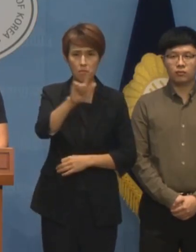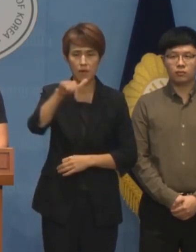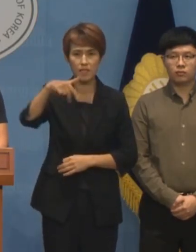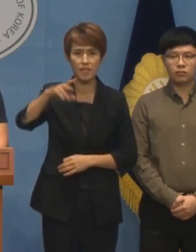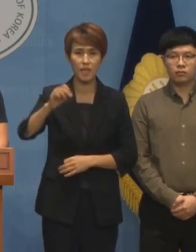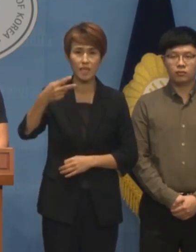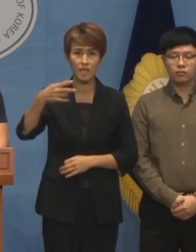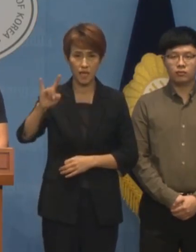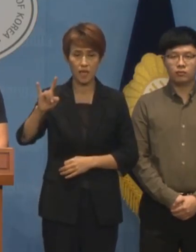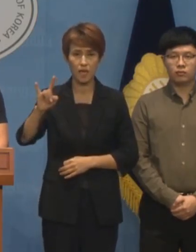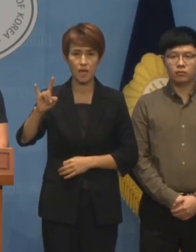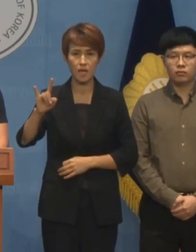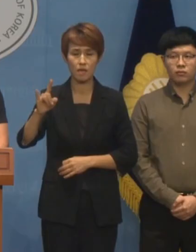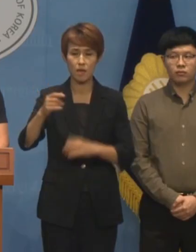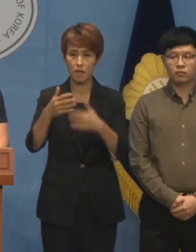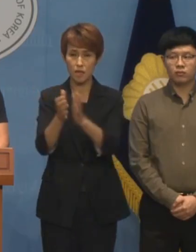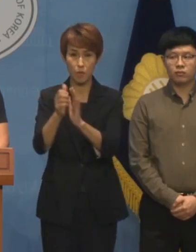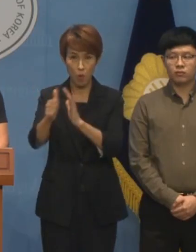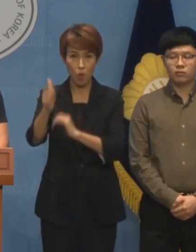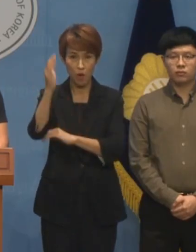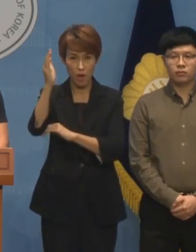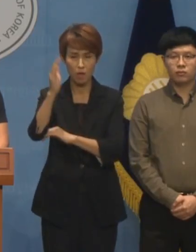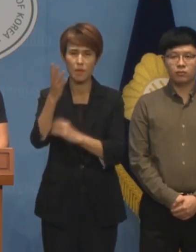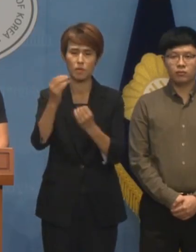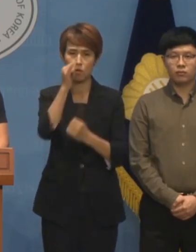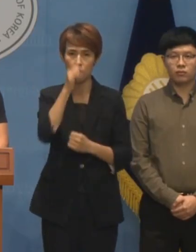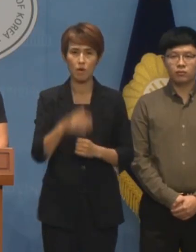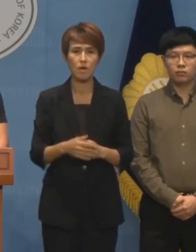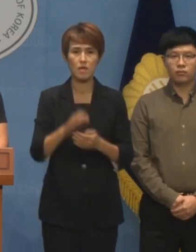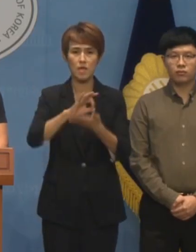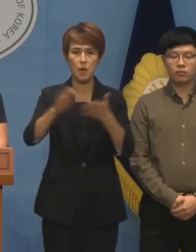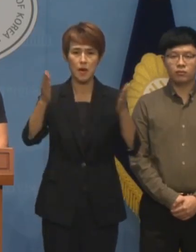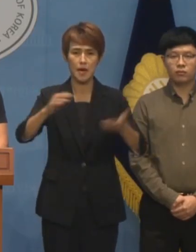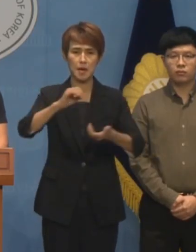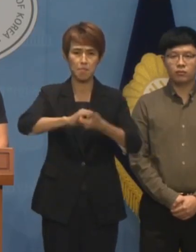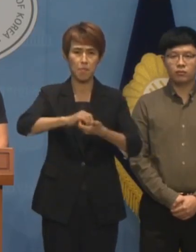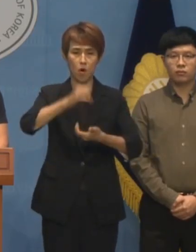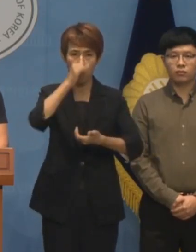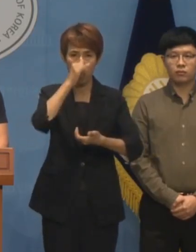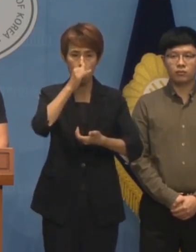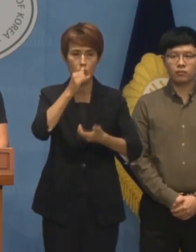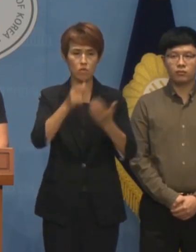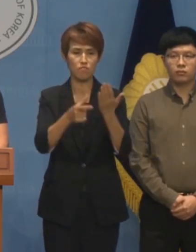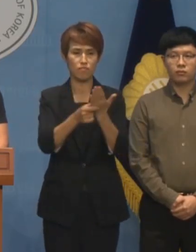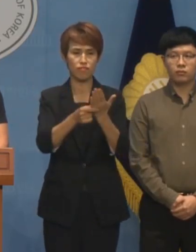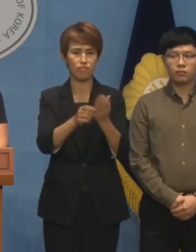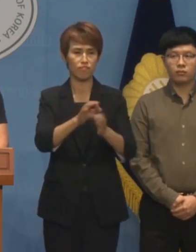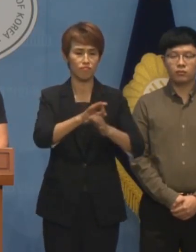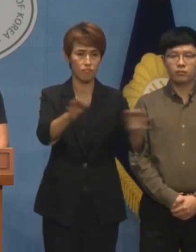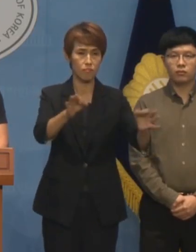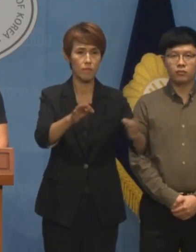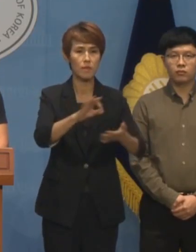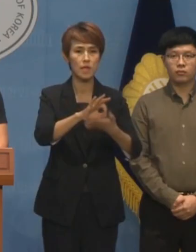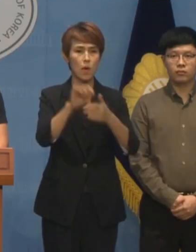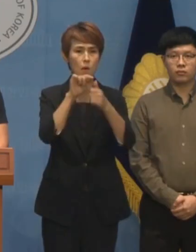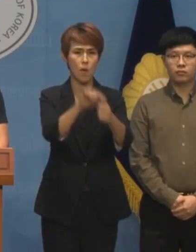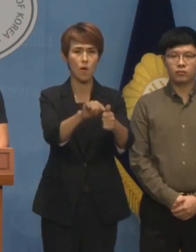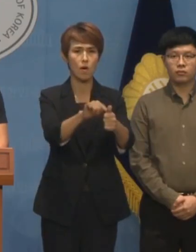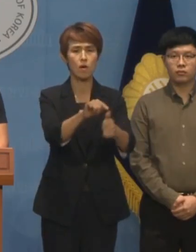발언에서 구체적으로 드러납니다. 사용기한이 정해진 소멸성 화폐를 지급해 강제적으로 사용케 하자는